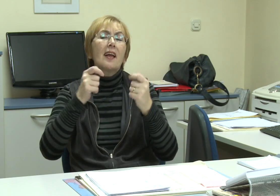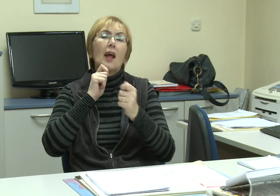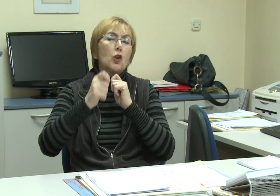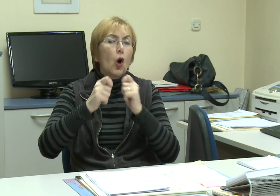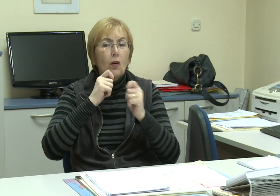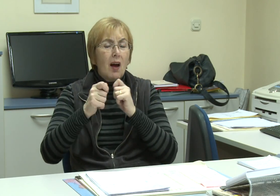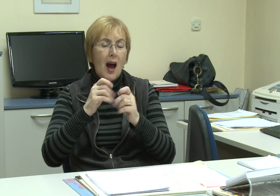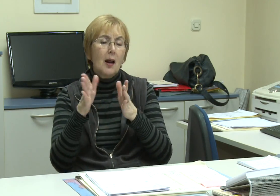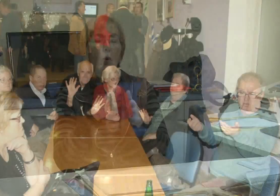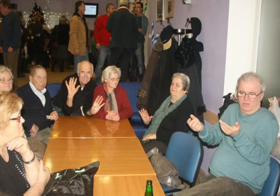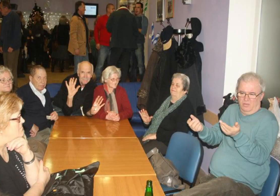izlete, dogovaramo.